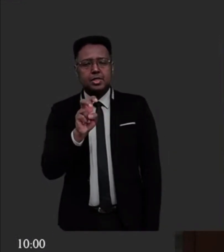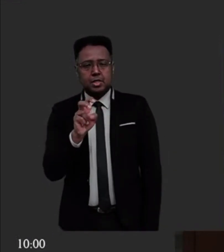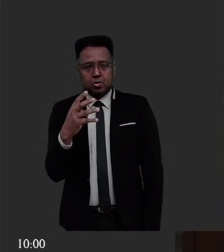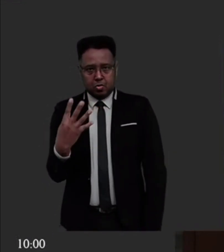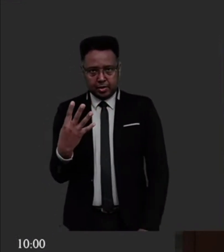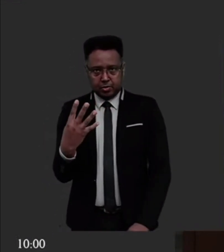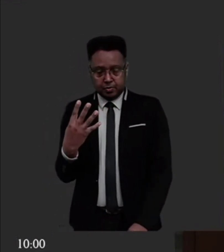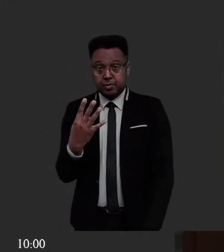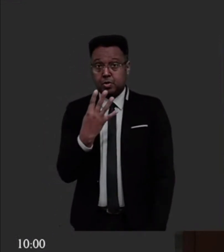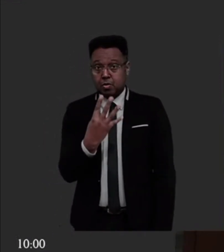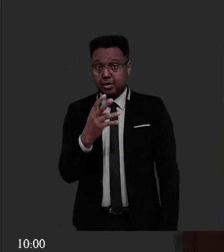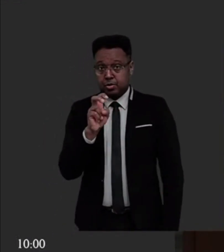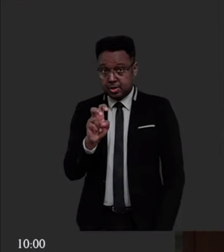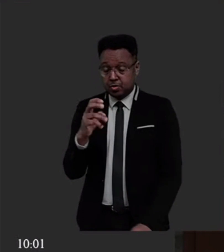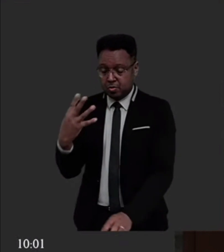454.